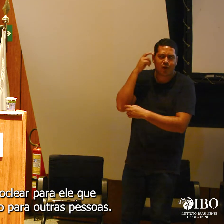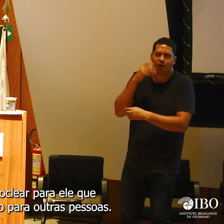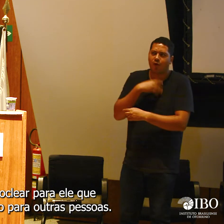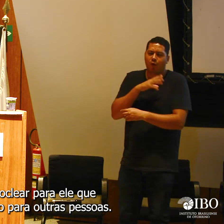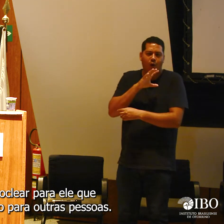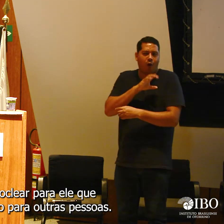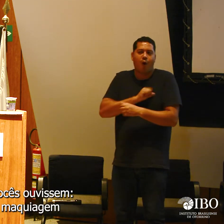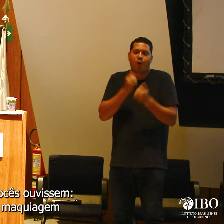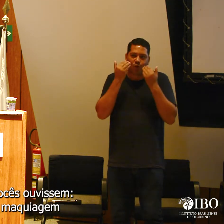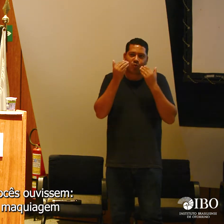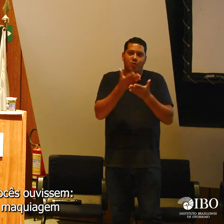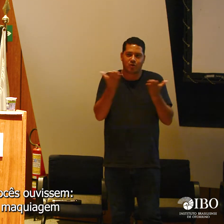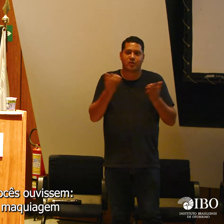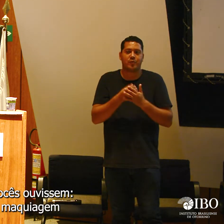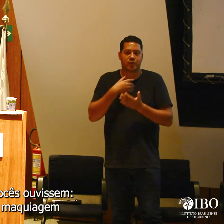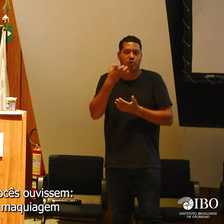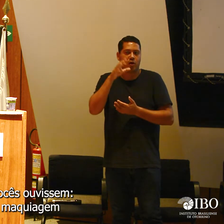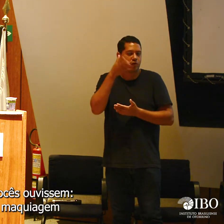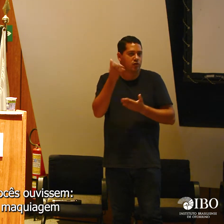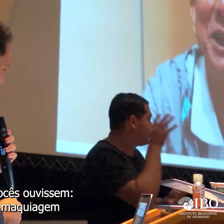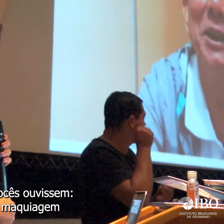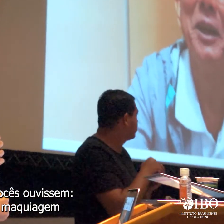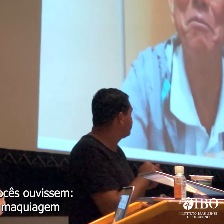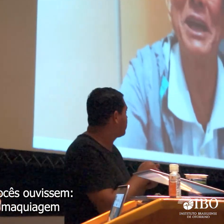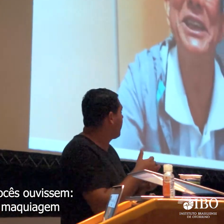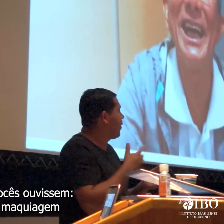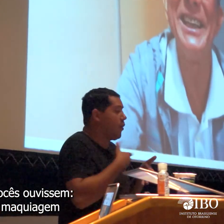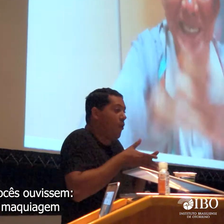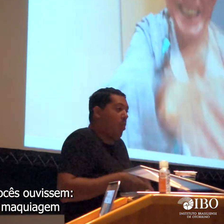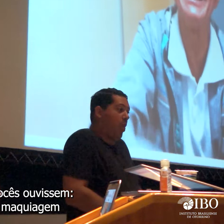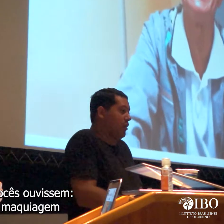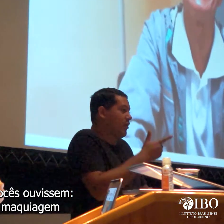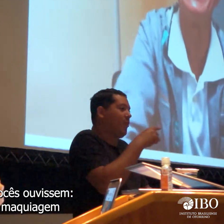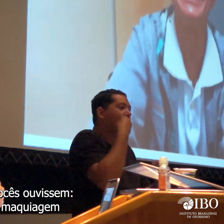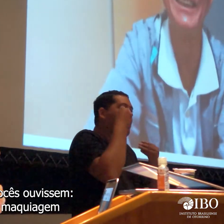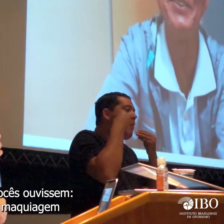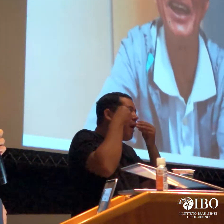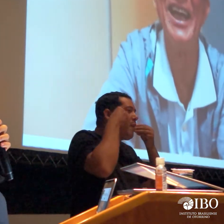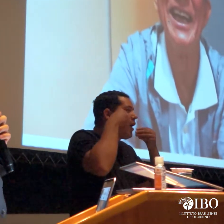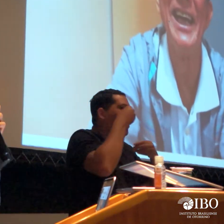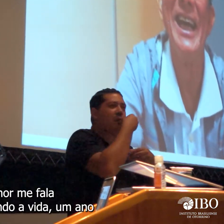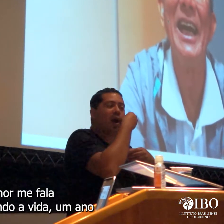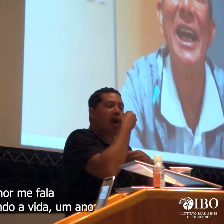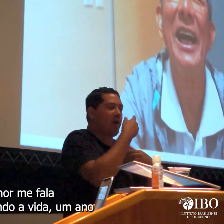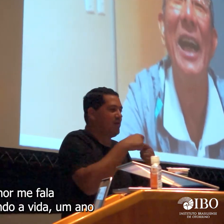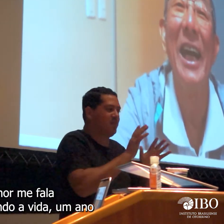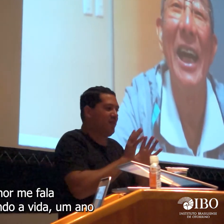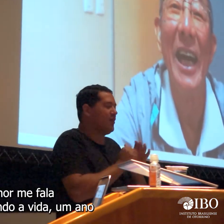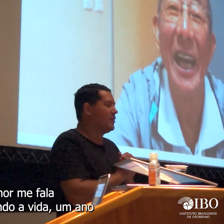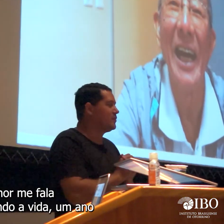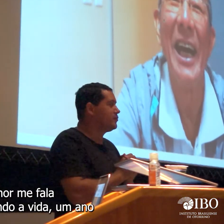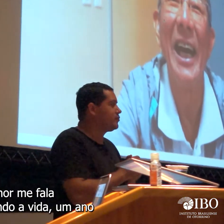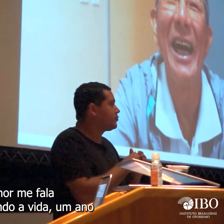isso para as pessoas, eu queria que vocês ouvissem. Eu nasci sem maquiagem. Tá lá. Então, o senhor me